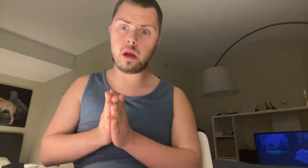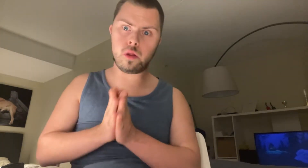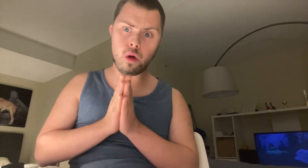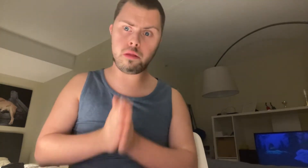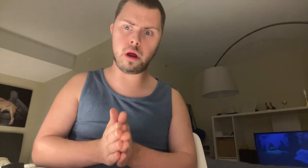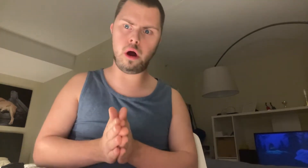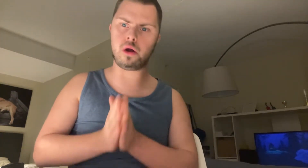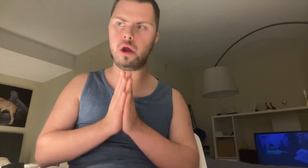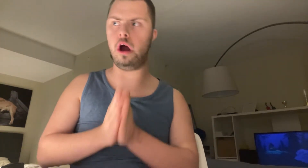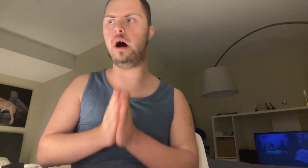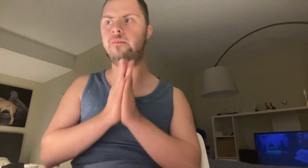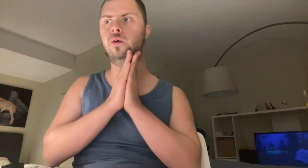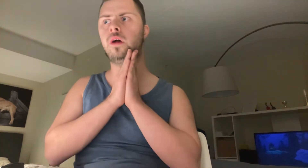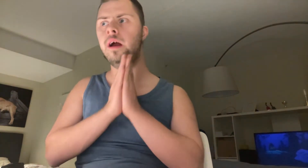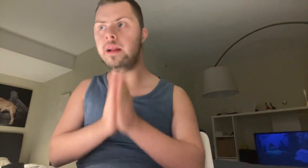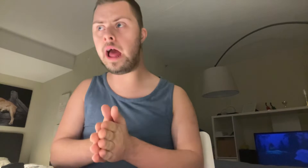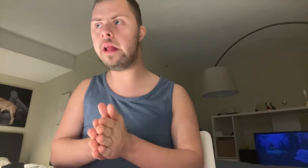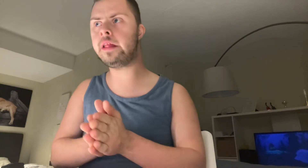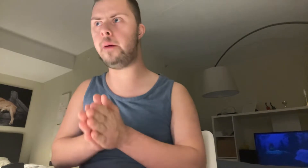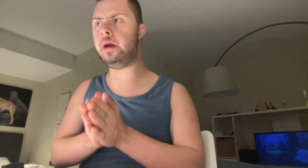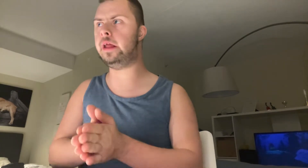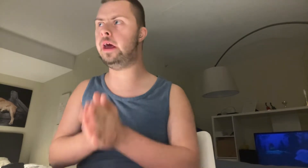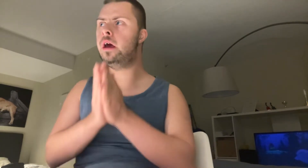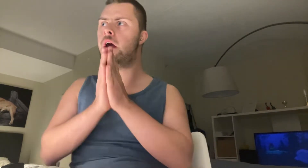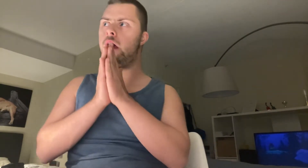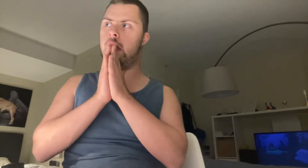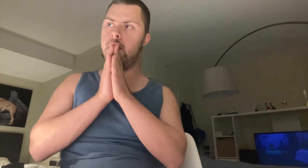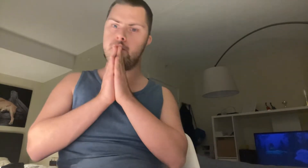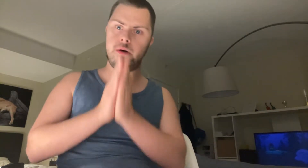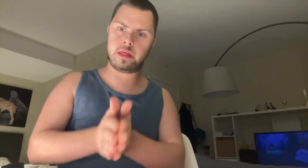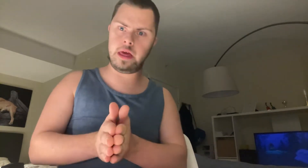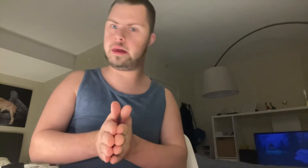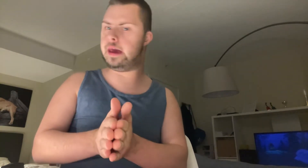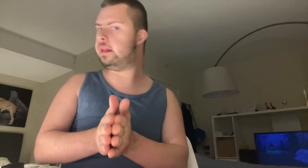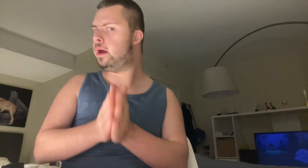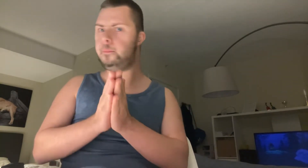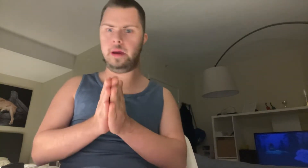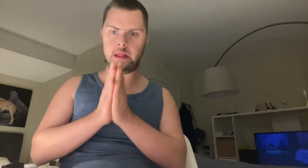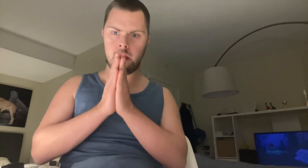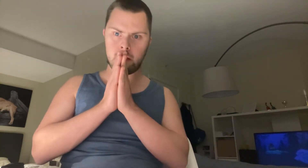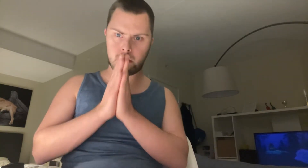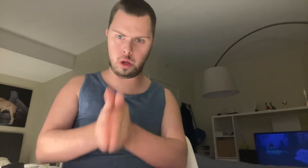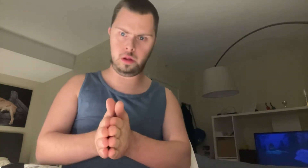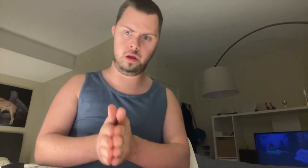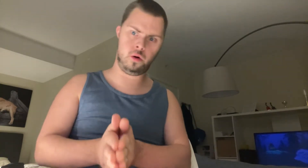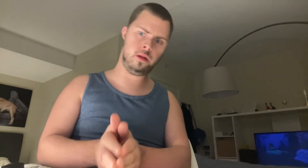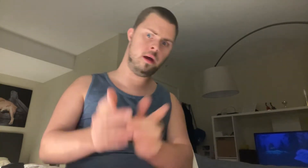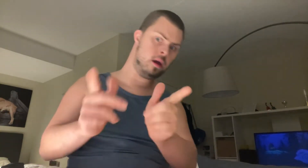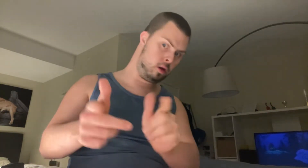Då ska jag göra fortsätta med musiken, med studion, just